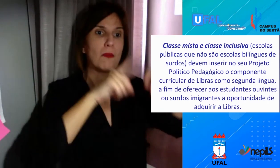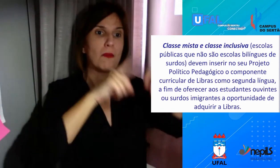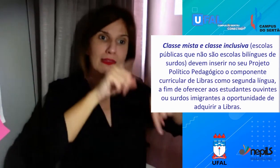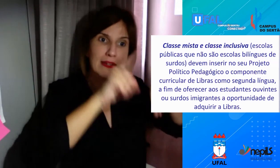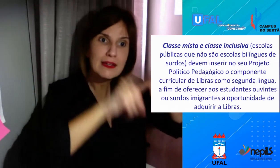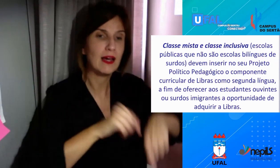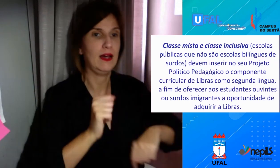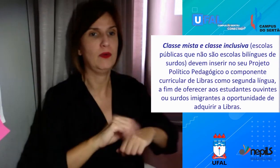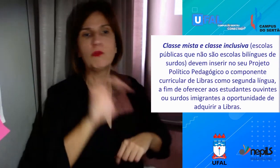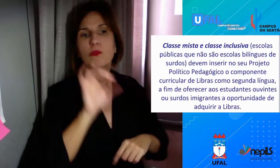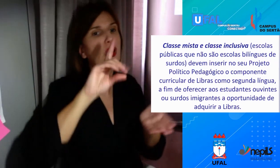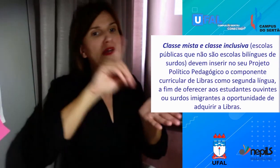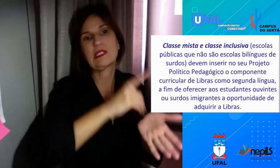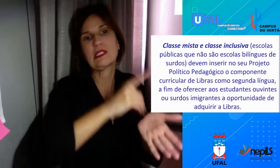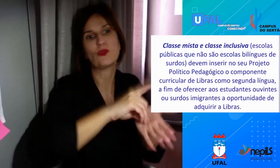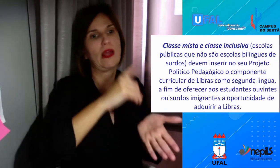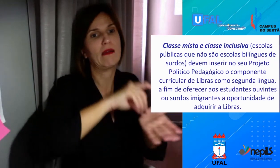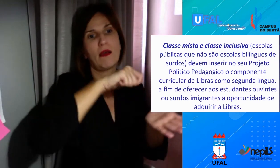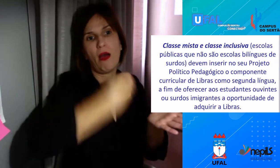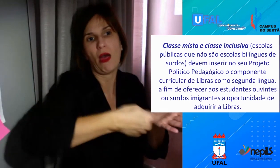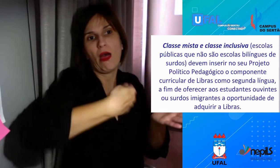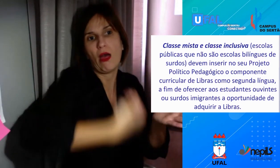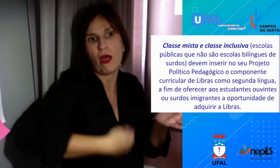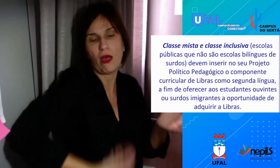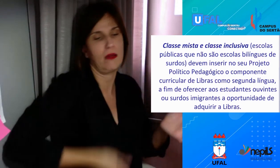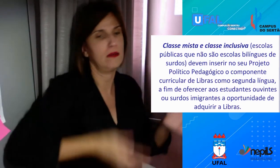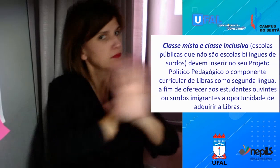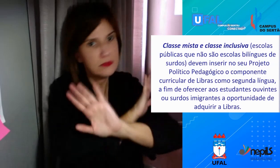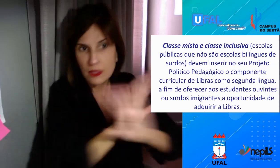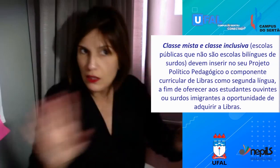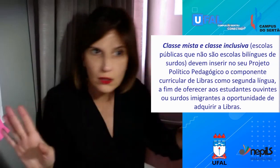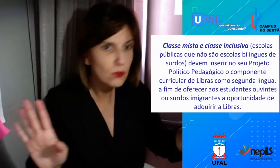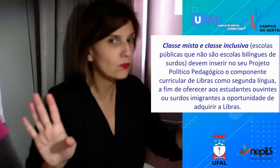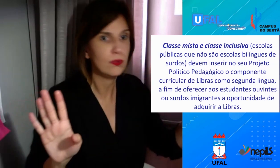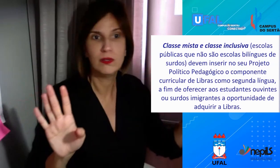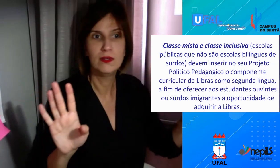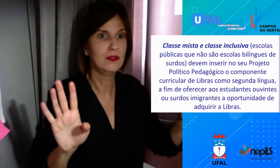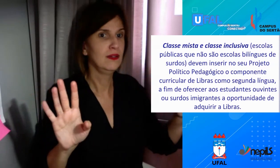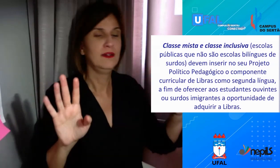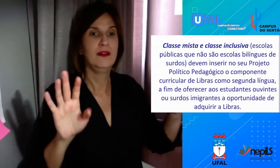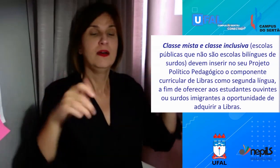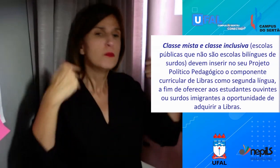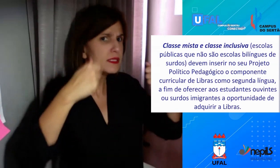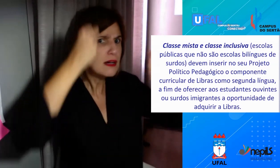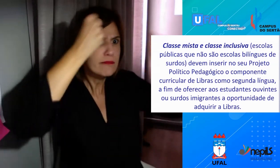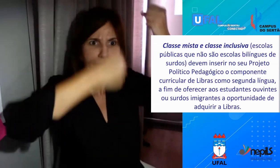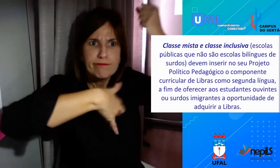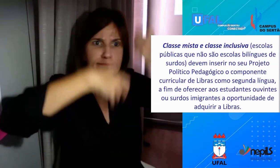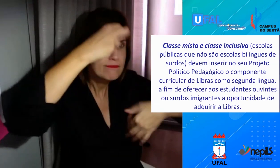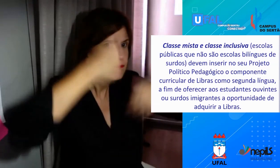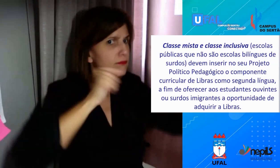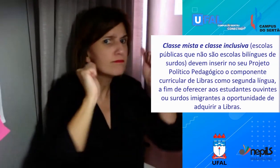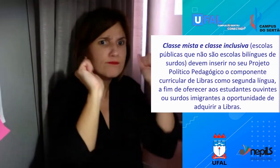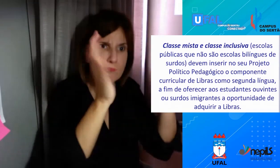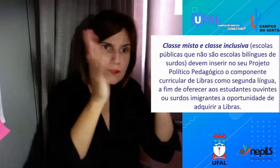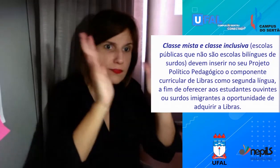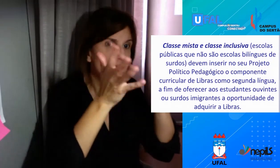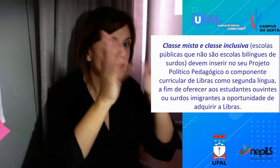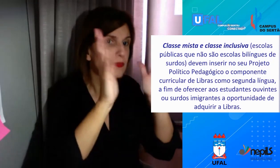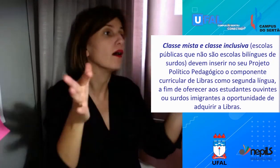é relacionado àquela matéria, àquela disciplina, e que o professor surdo